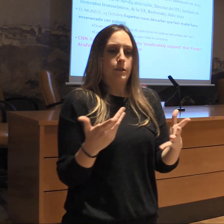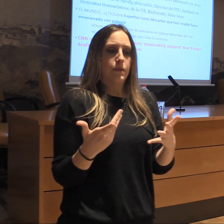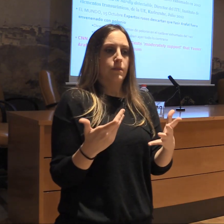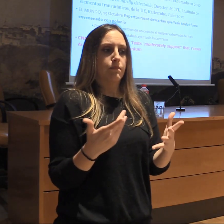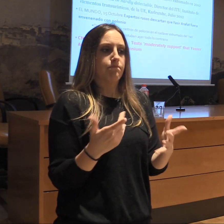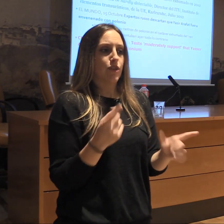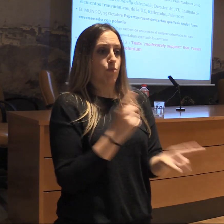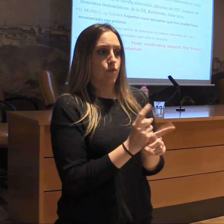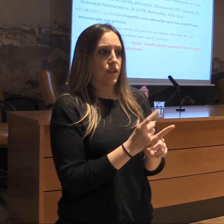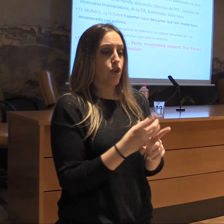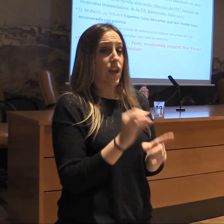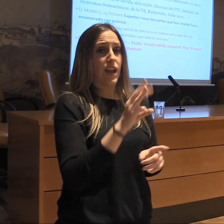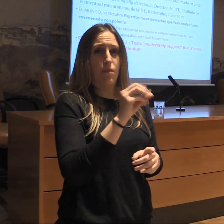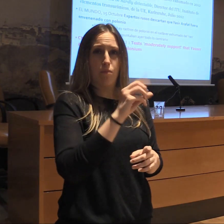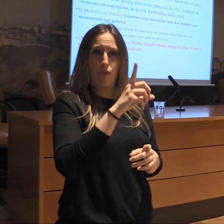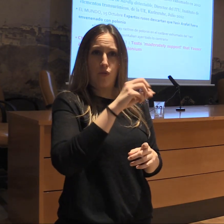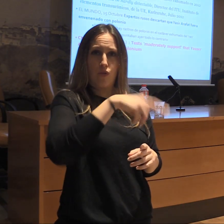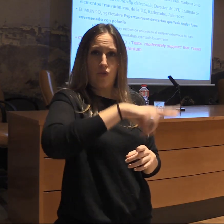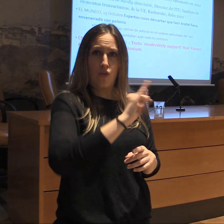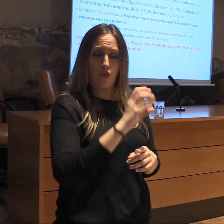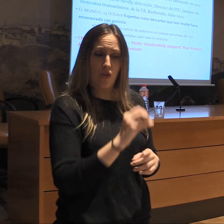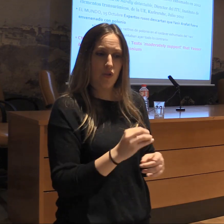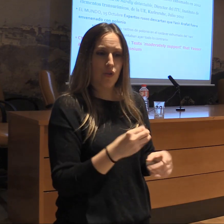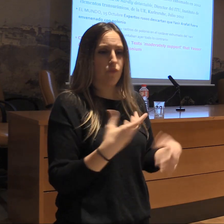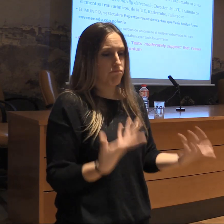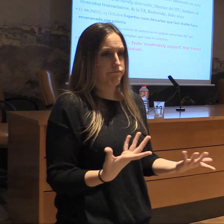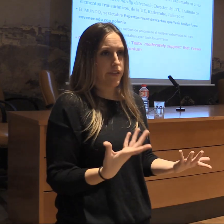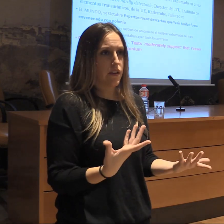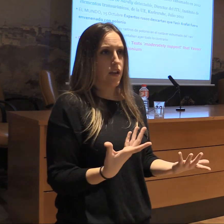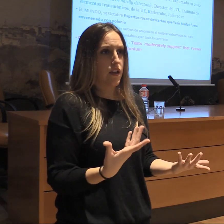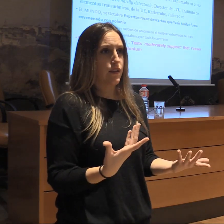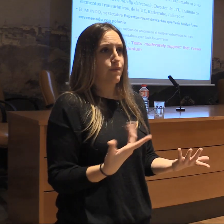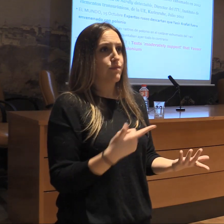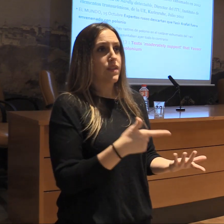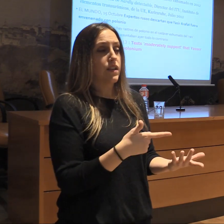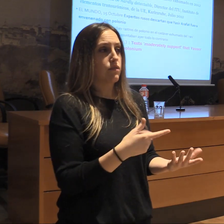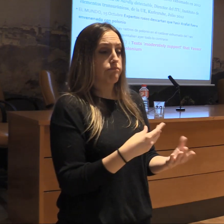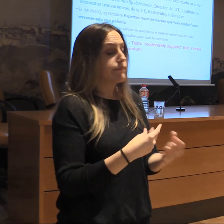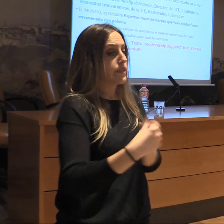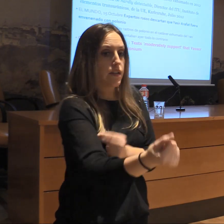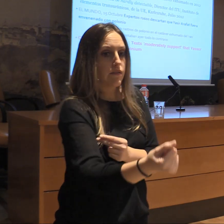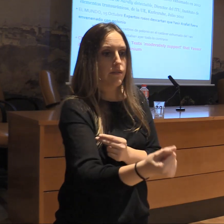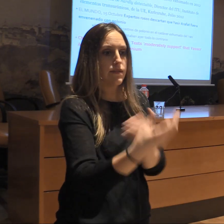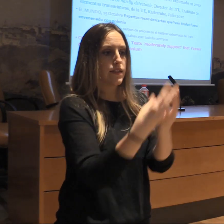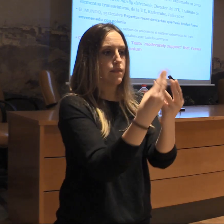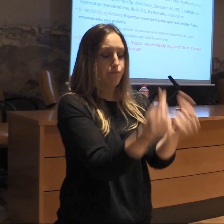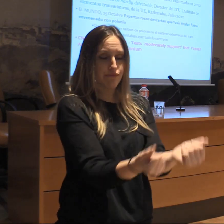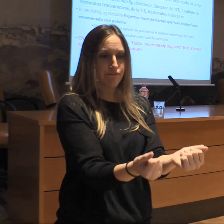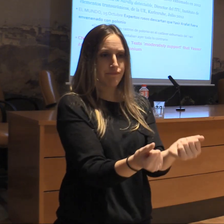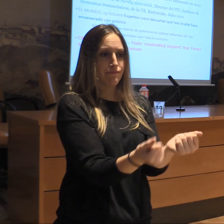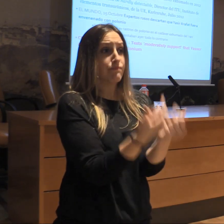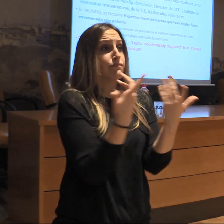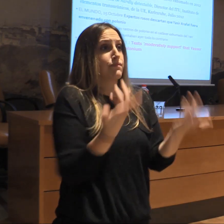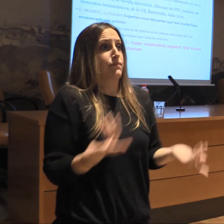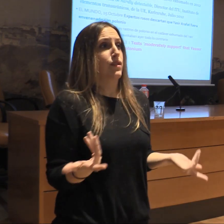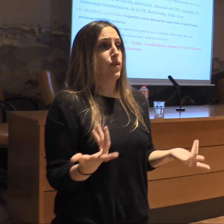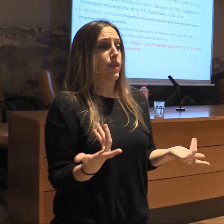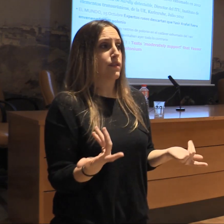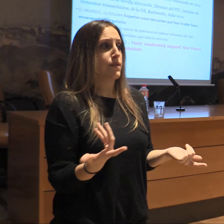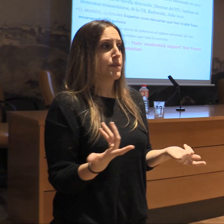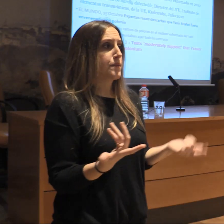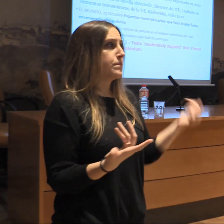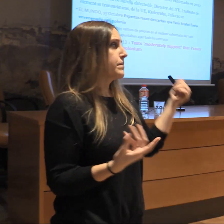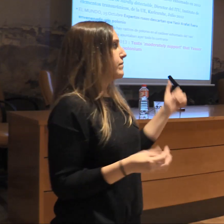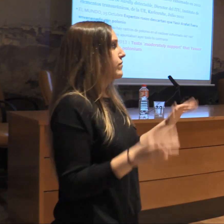uno de los problemas que tenía Marie Curie, era que el polonio se le iba, se desintegra. Entonces,